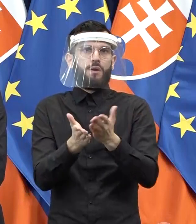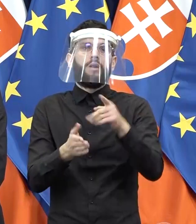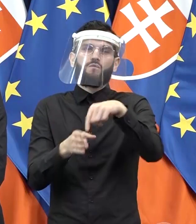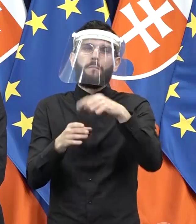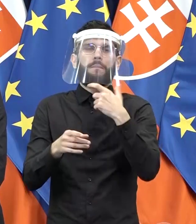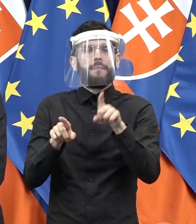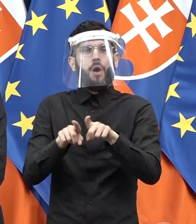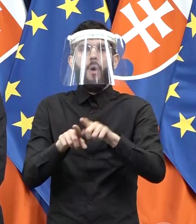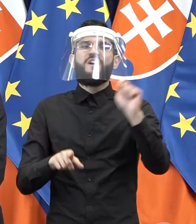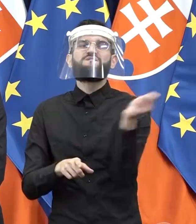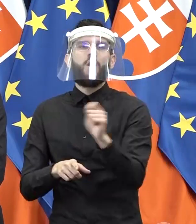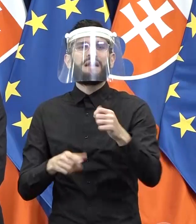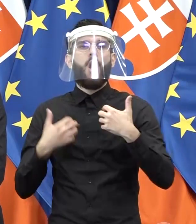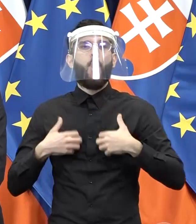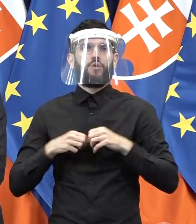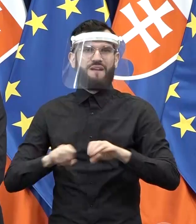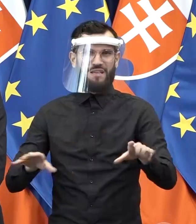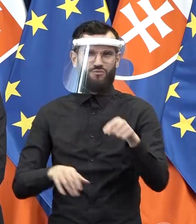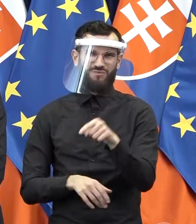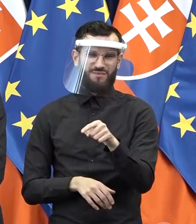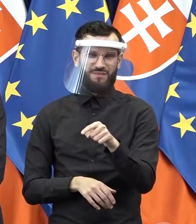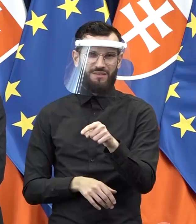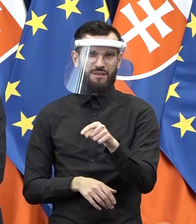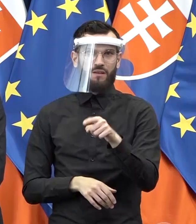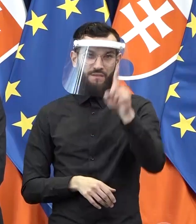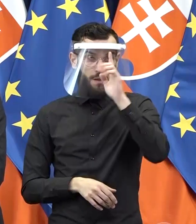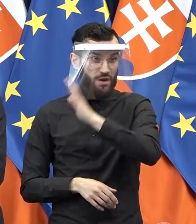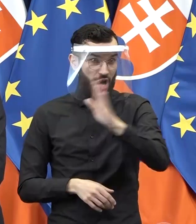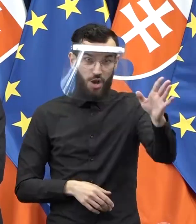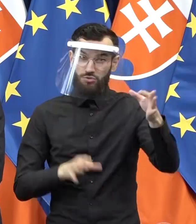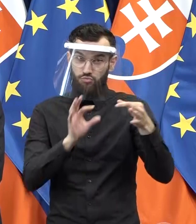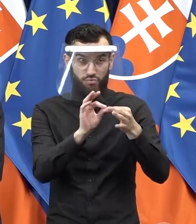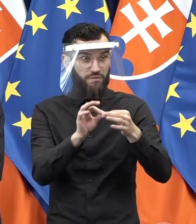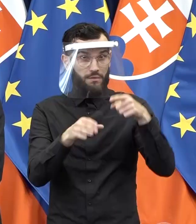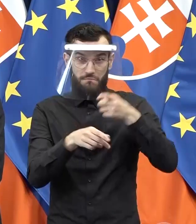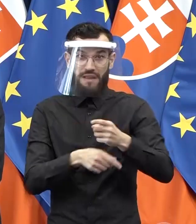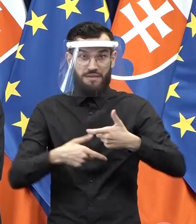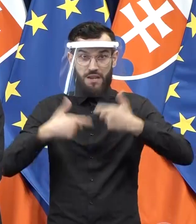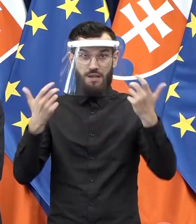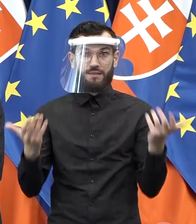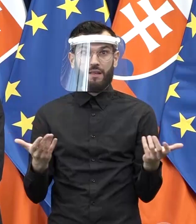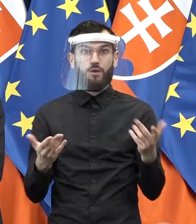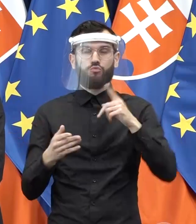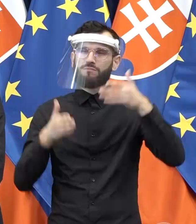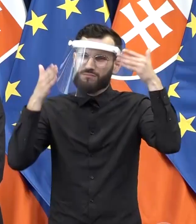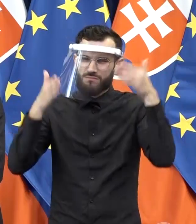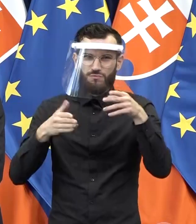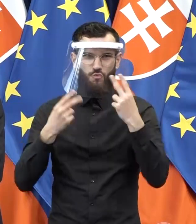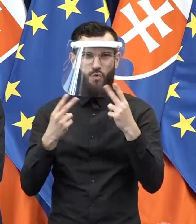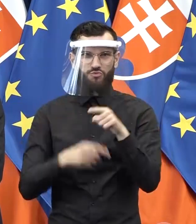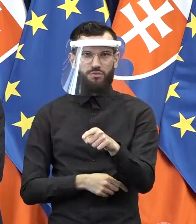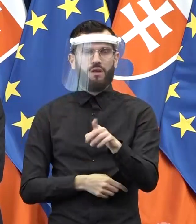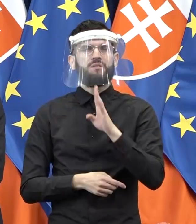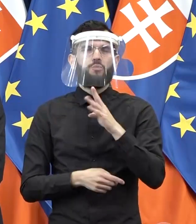koronavírusom a všetci, to nie je o tom, že vláda. Každý jeden z nás sme v tejto vojne a musíme sa sústrediť na podstatu. Nemôžeme sa